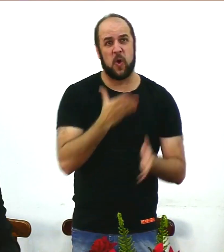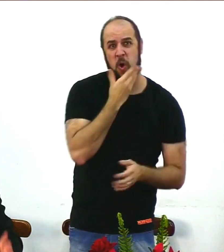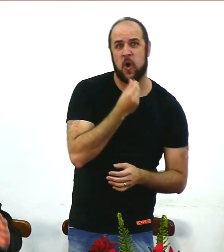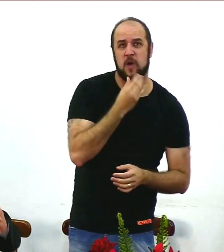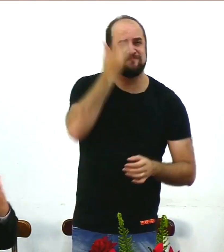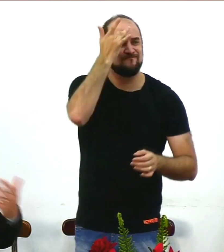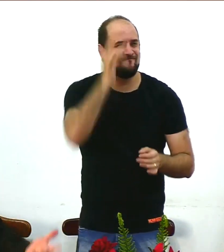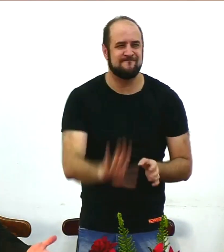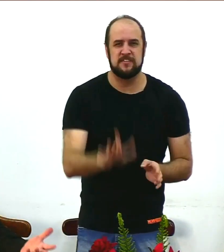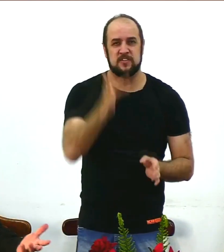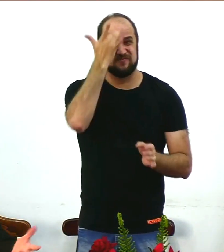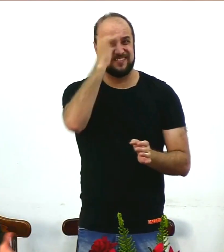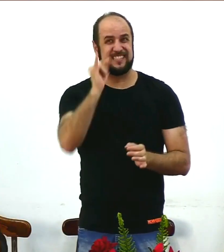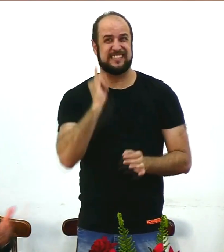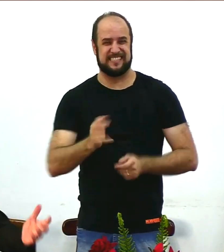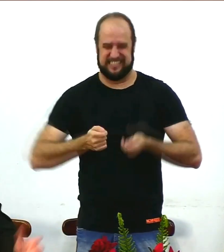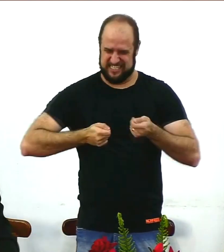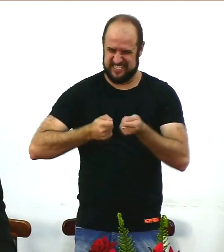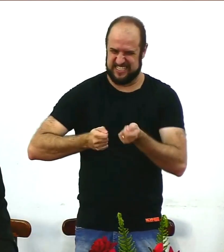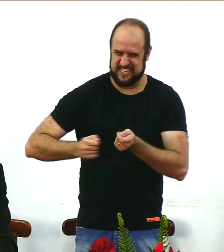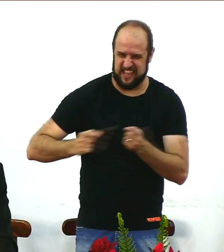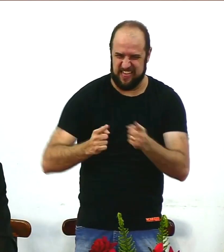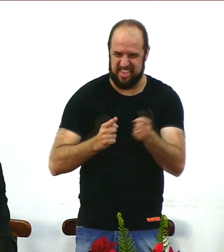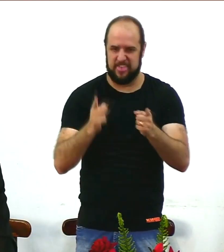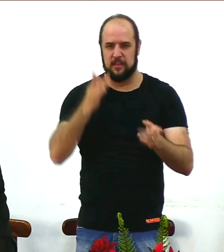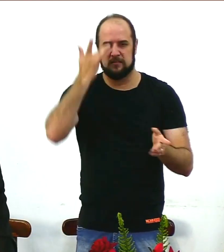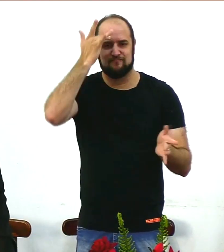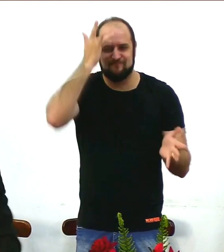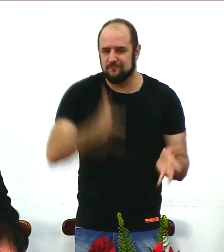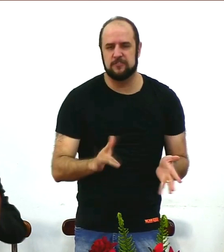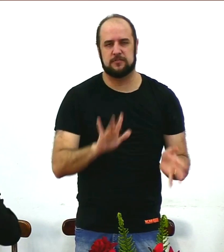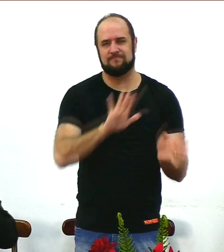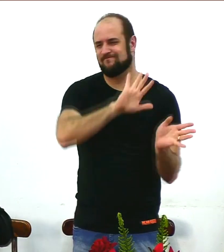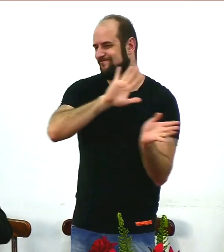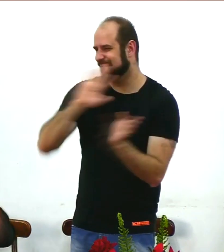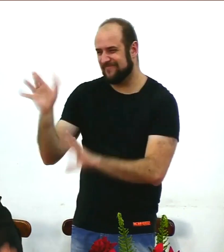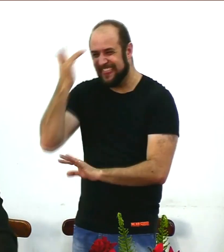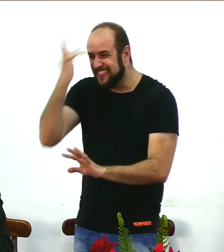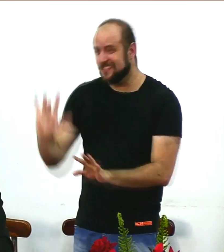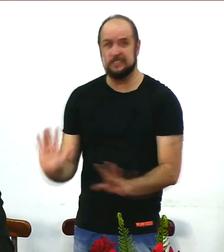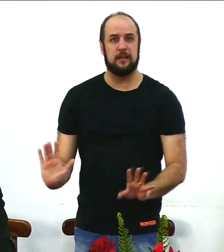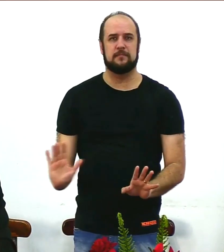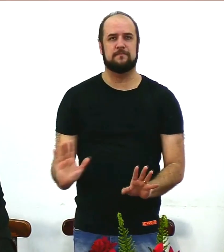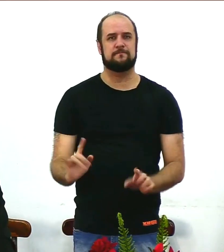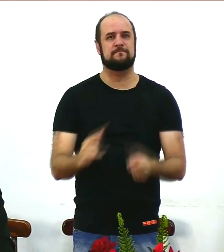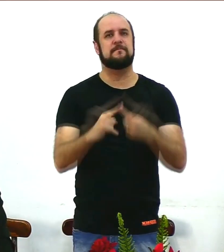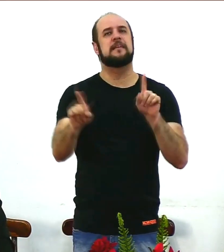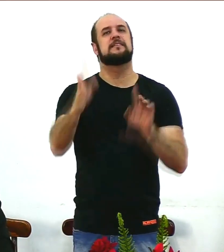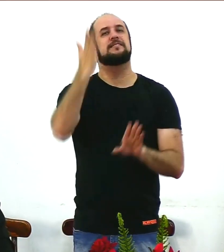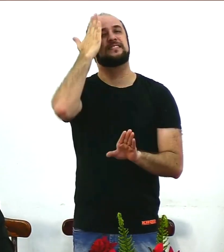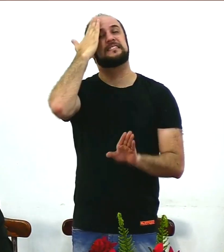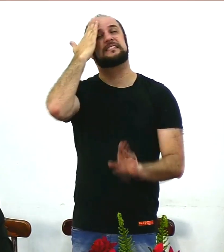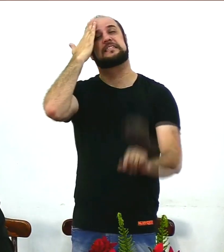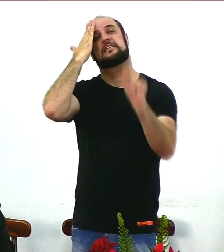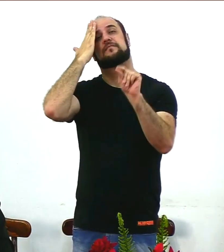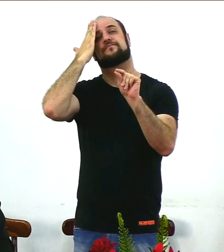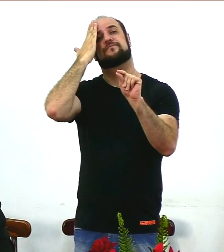ao Senhor. Deixa eu falar a você que precisa